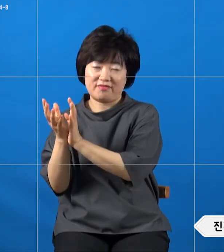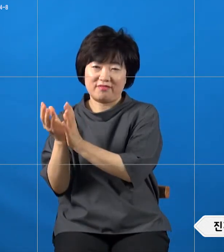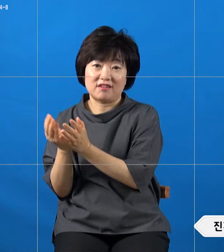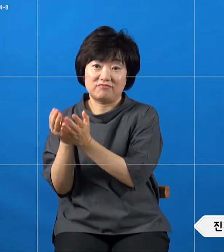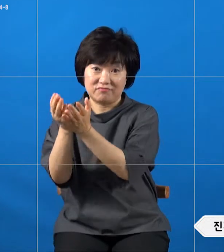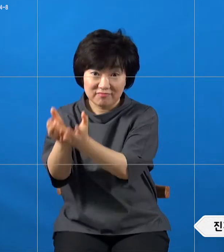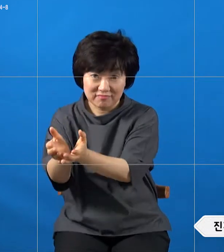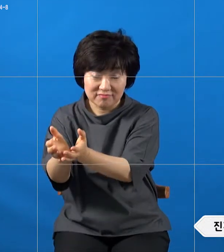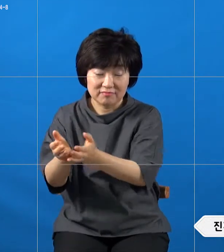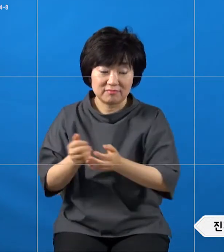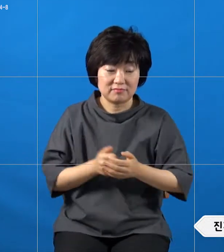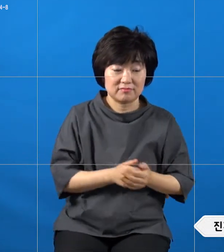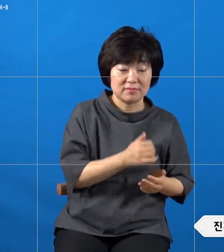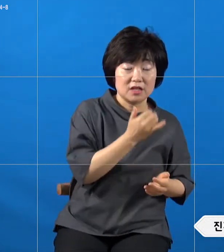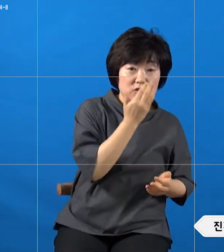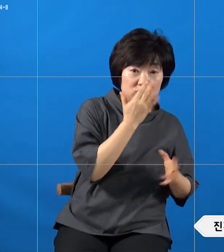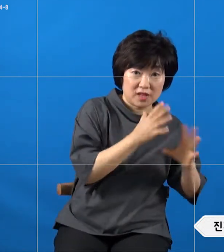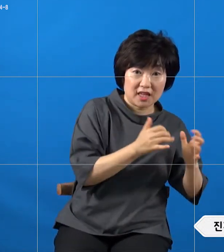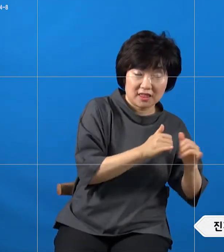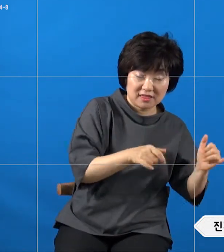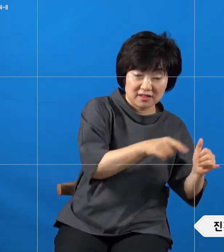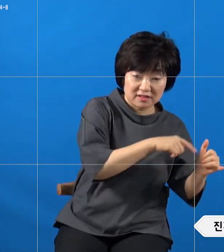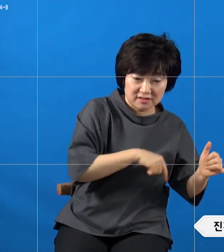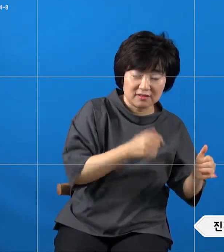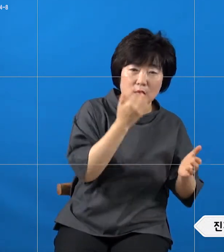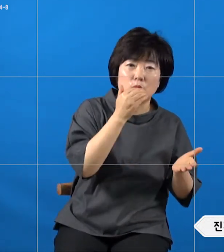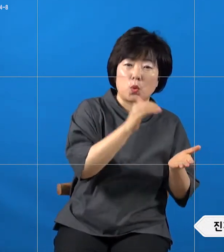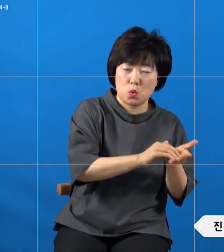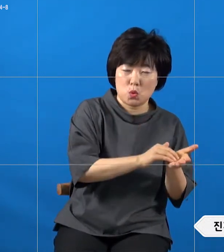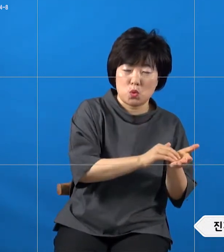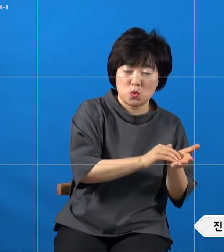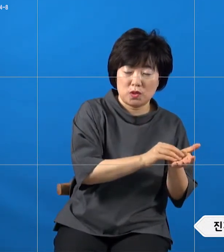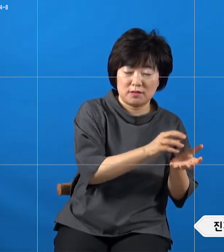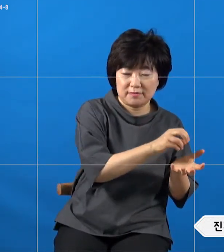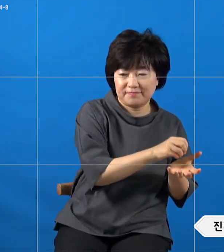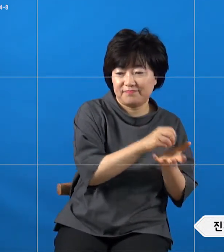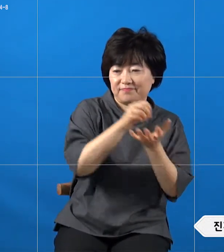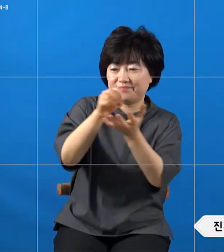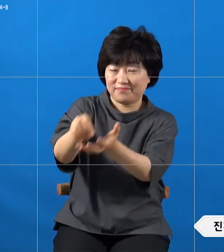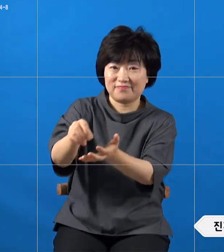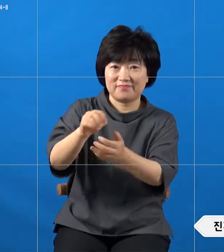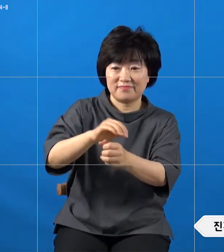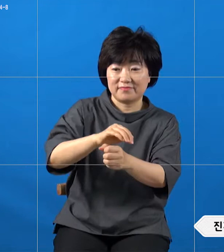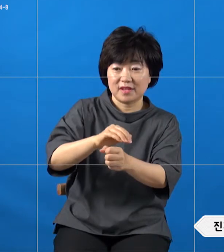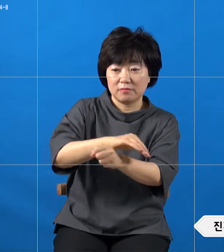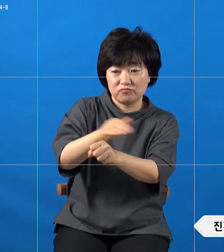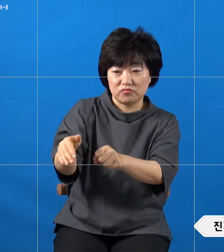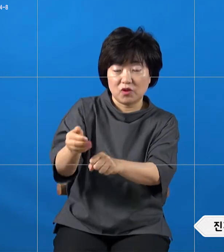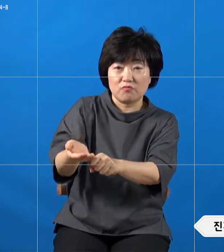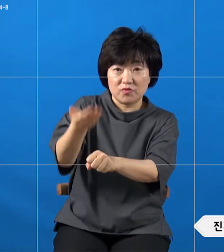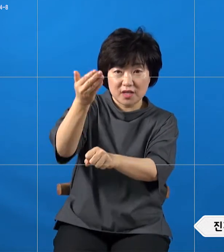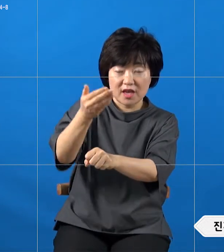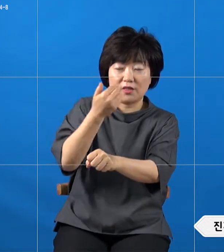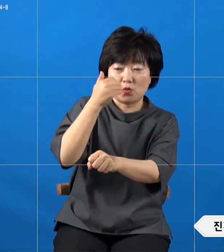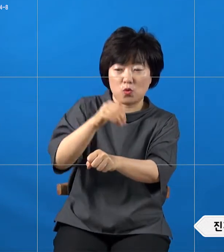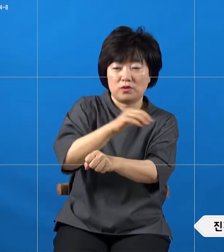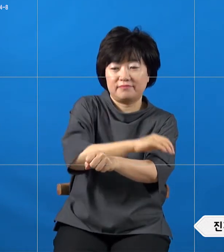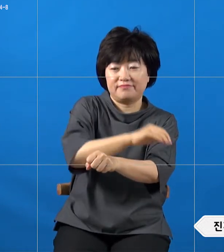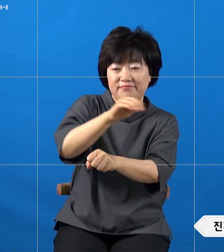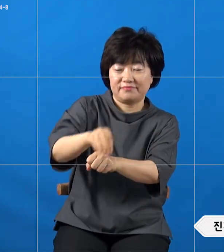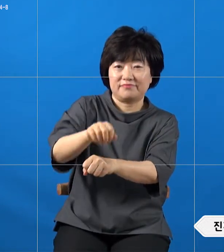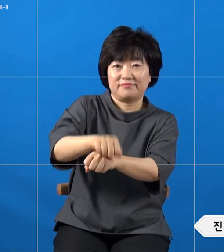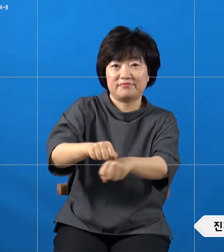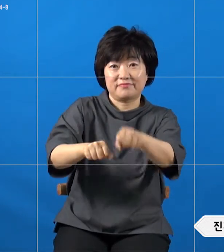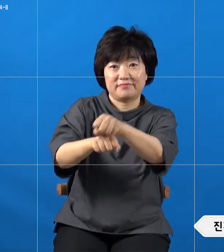올려놓습니다. 돌을 올려놓는 것은 지는 꽃이 아니라 이 돌은 영원에 가까운 불변한 변하지